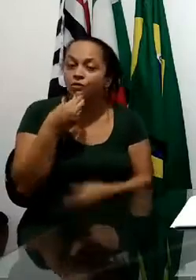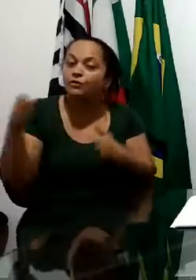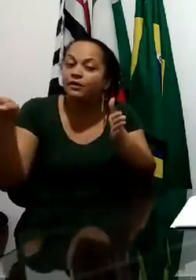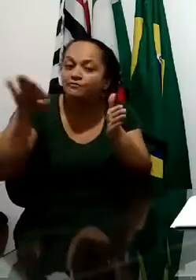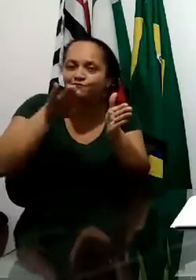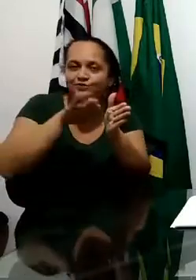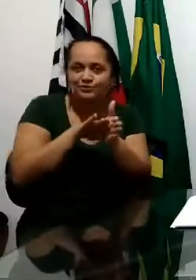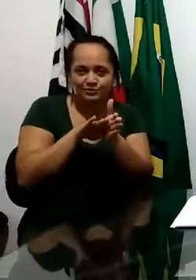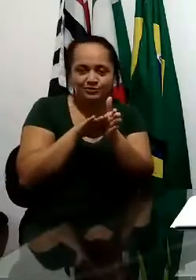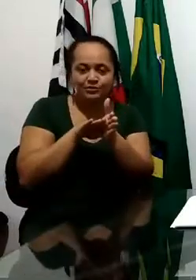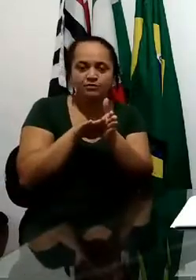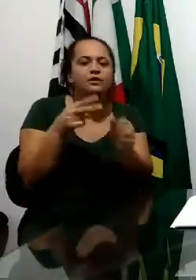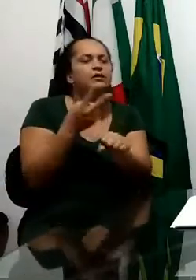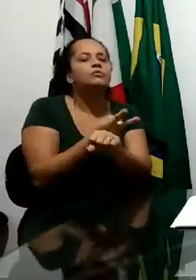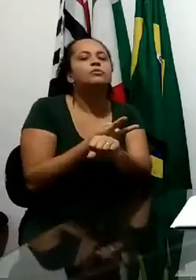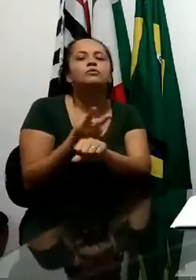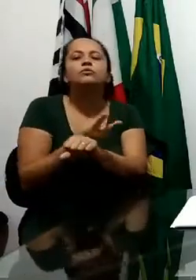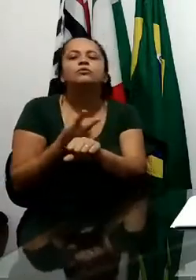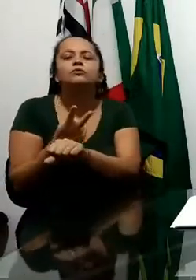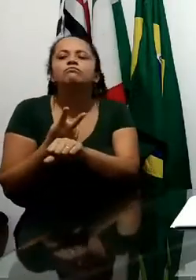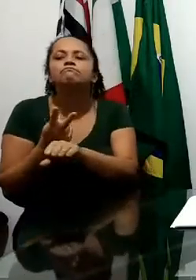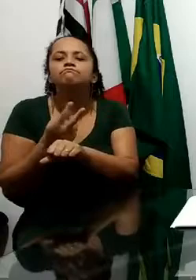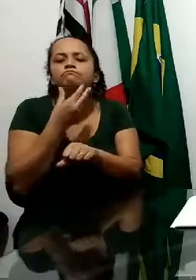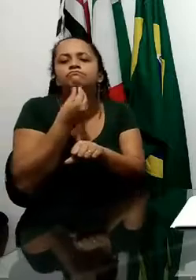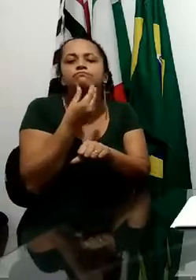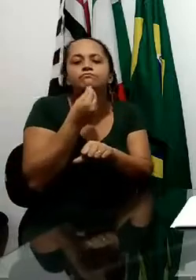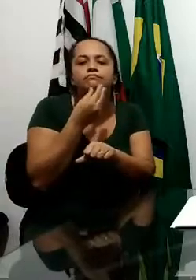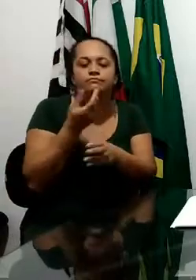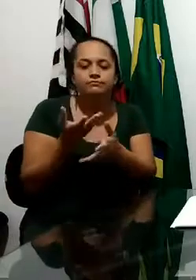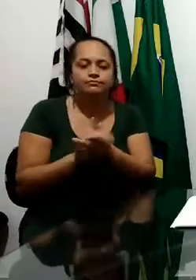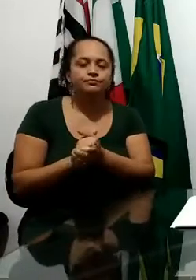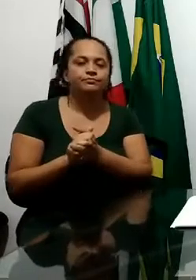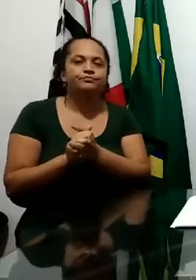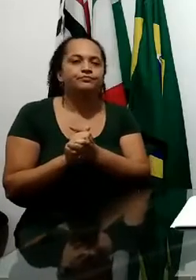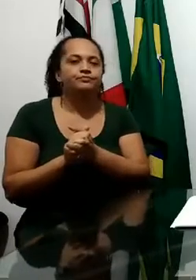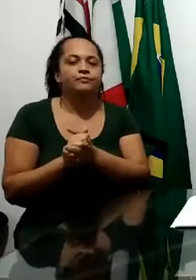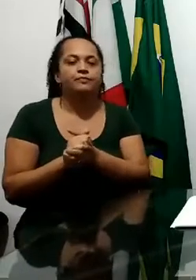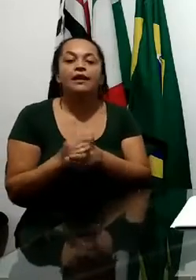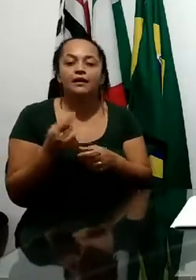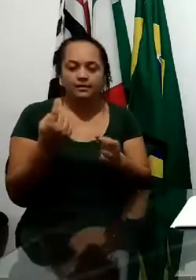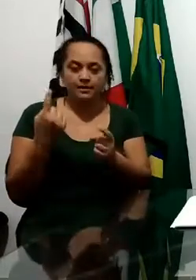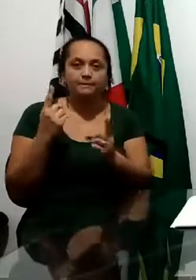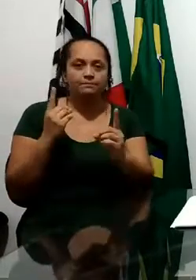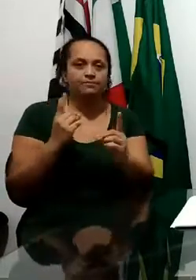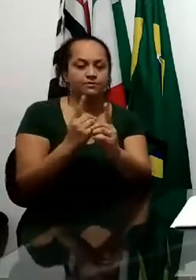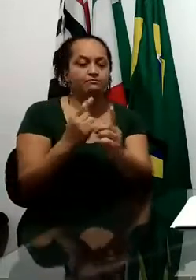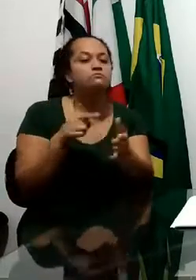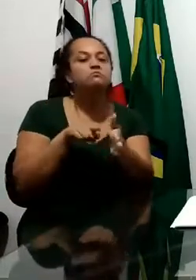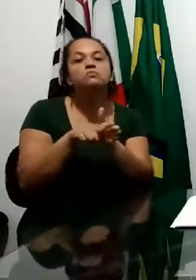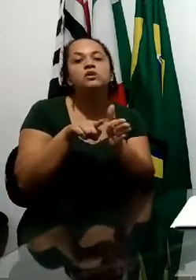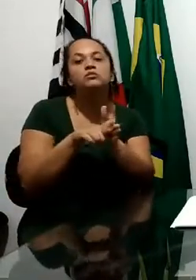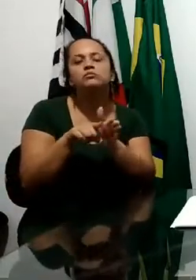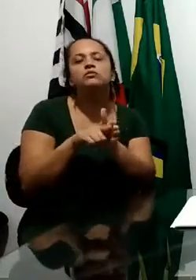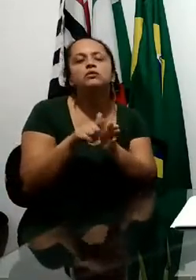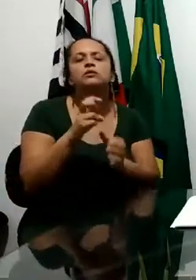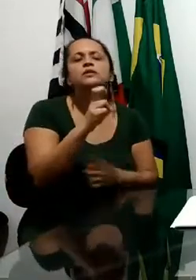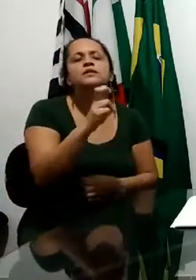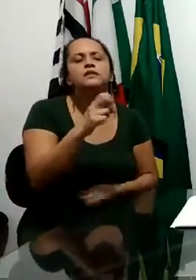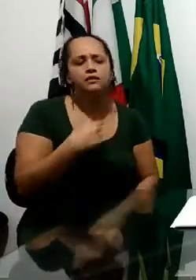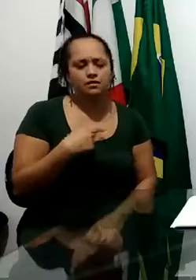e ajustou contas com eles. Então, aproximando-se o que recebera 5